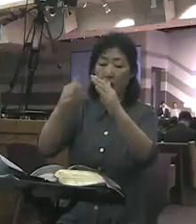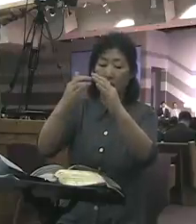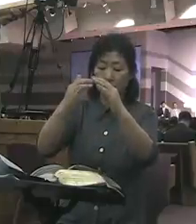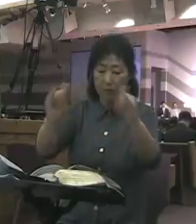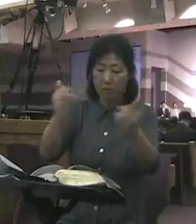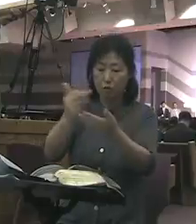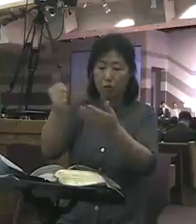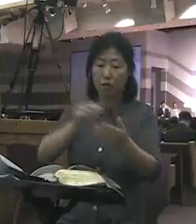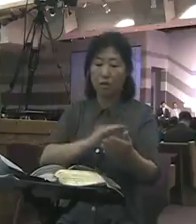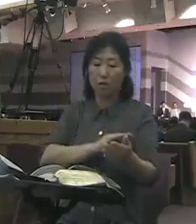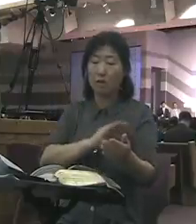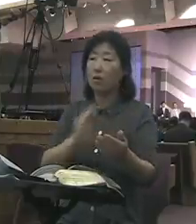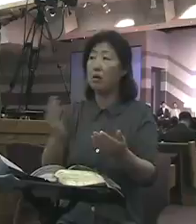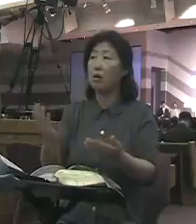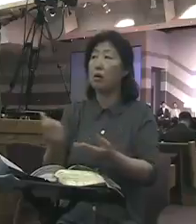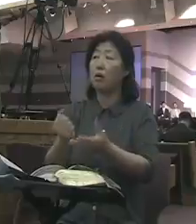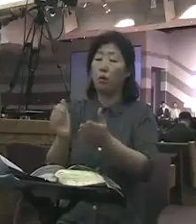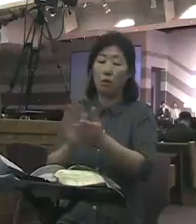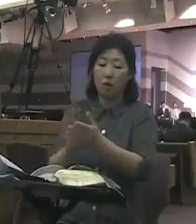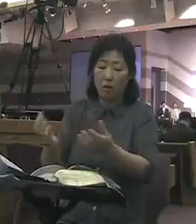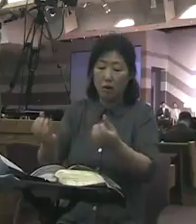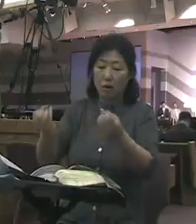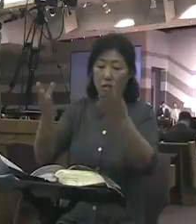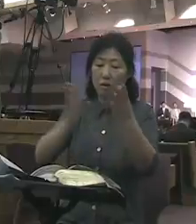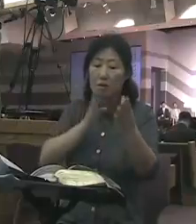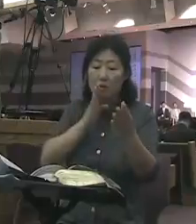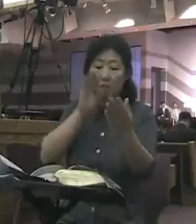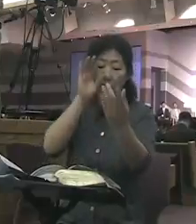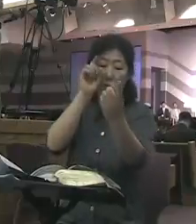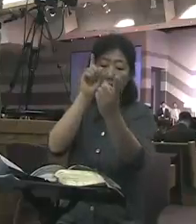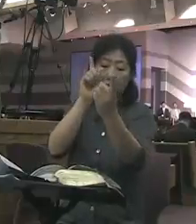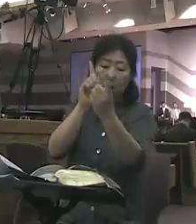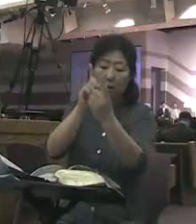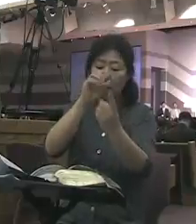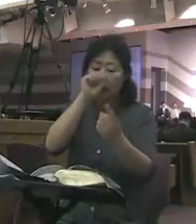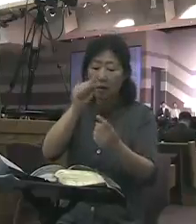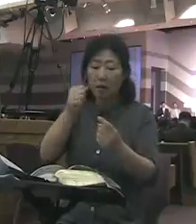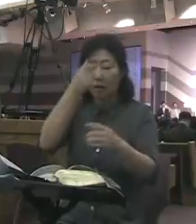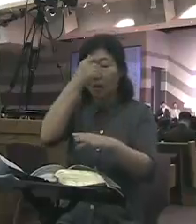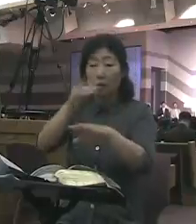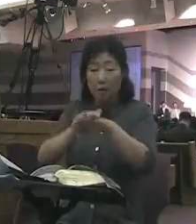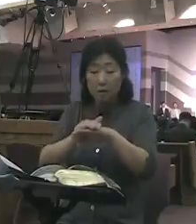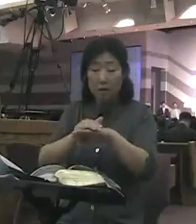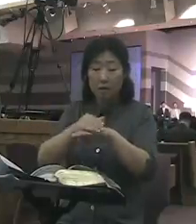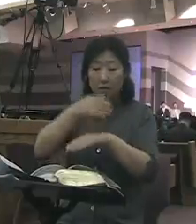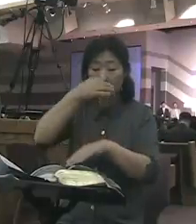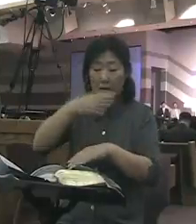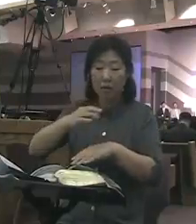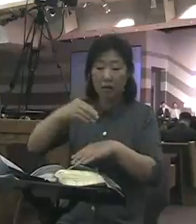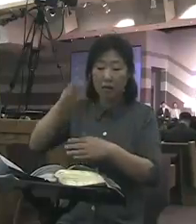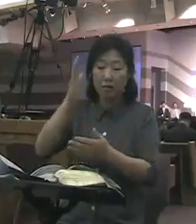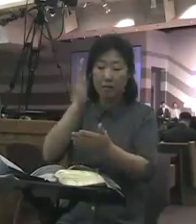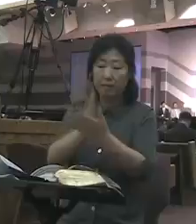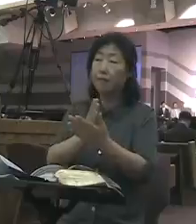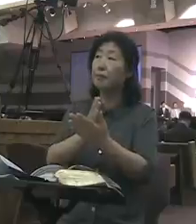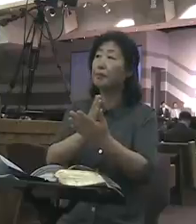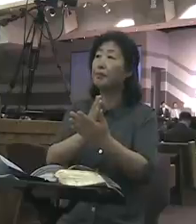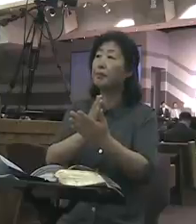잘 오셨습니다. 꼭 한번 뵀으면 좋겠는데요. 예배 마치고 그냥 가지 마시고 본당 나가시면 본당 바로 맞은편에